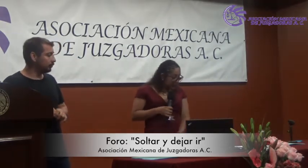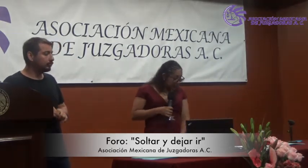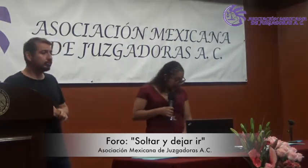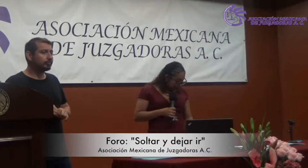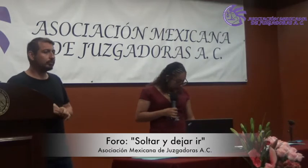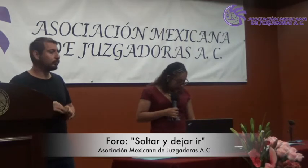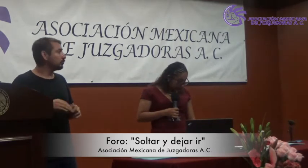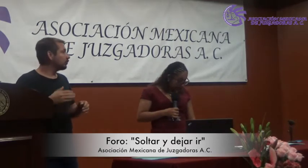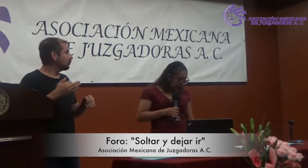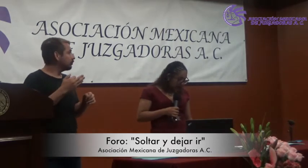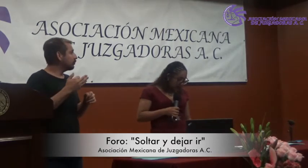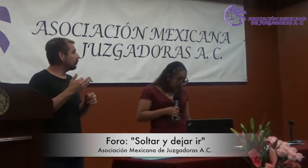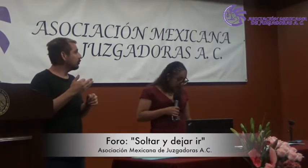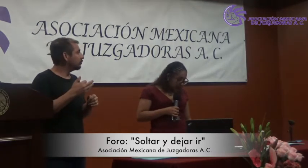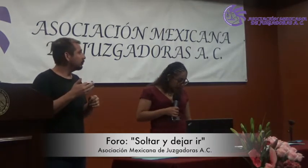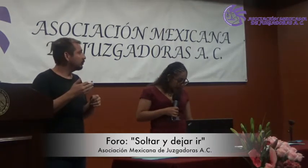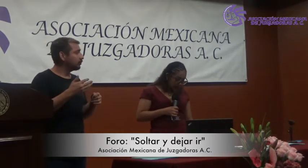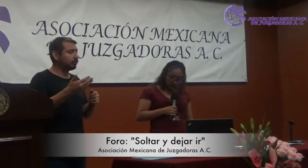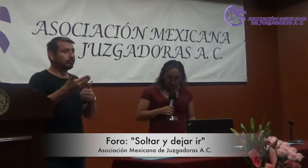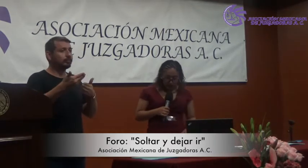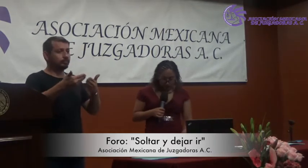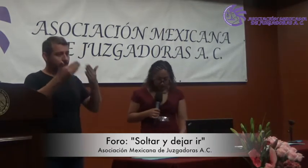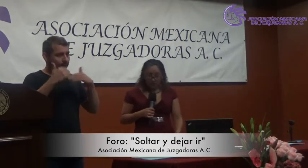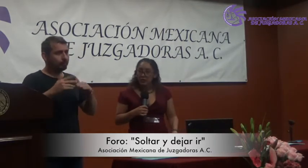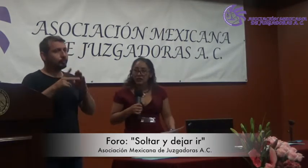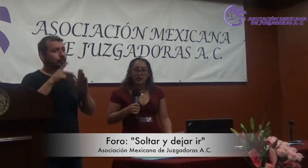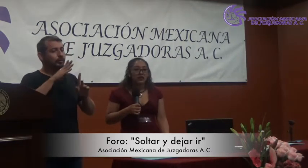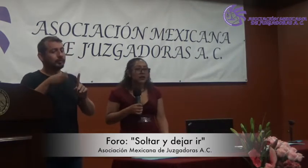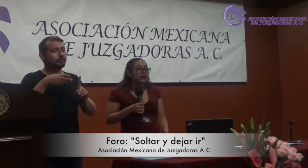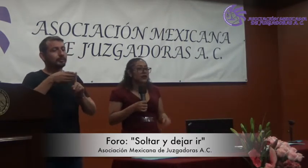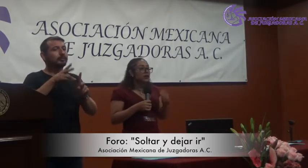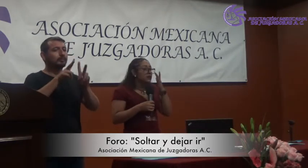Vamos a regresar al tema de las pérdidas.